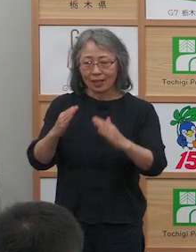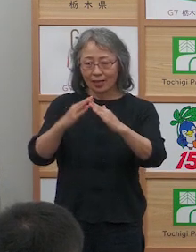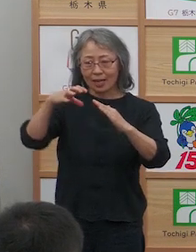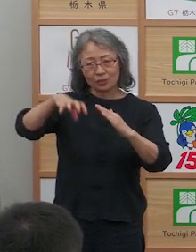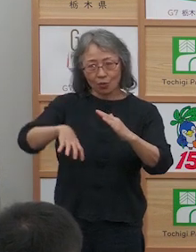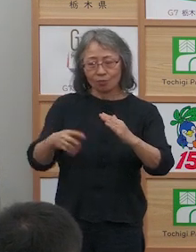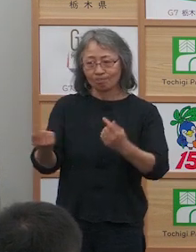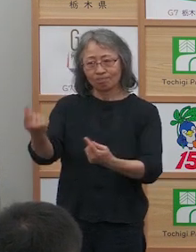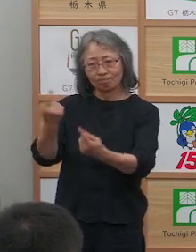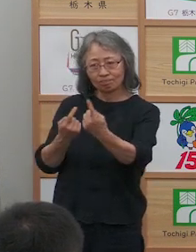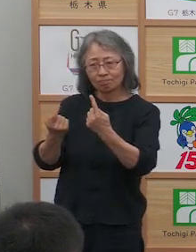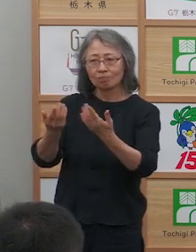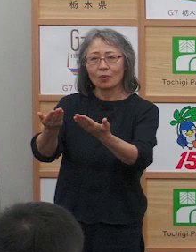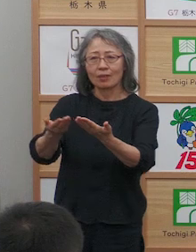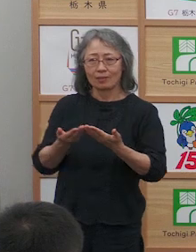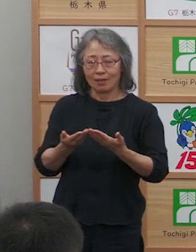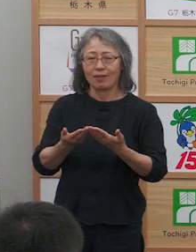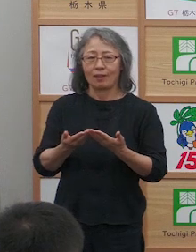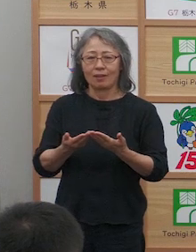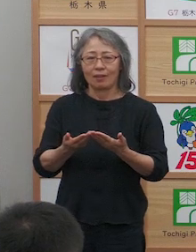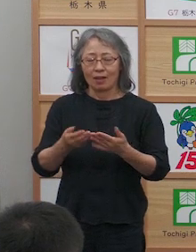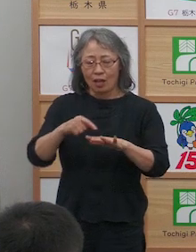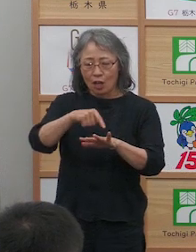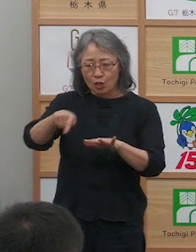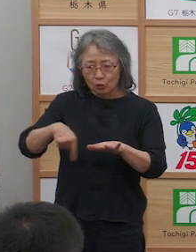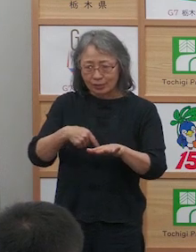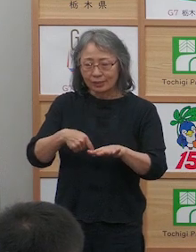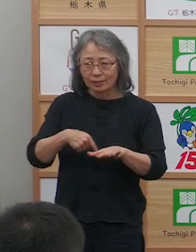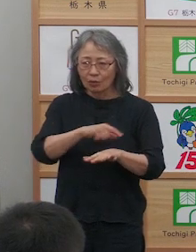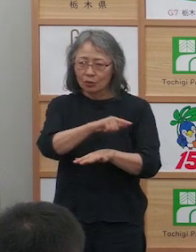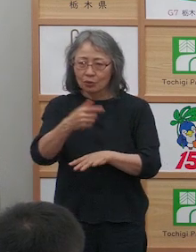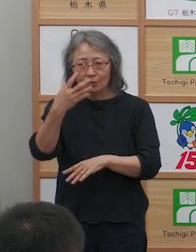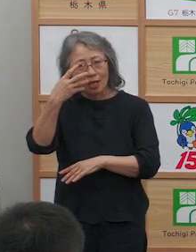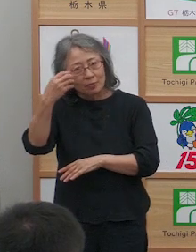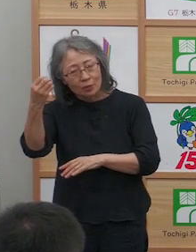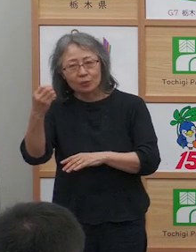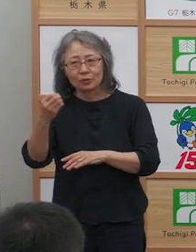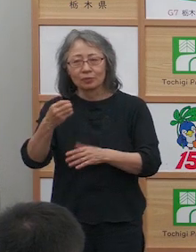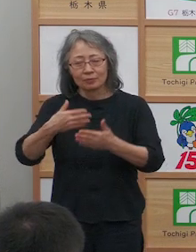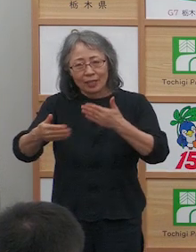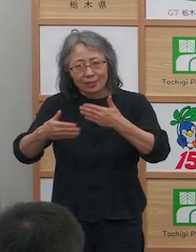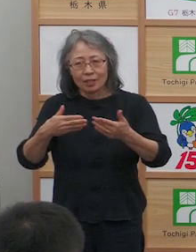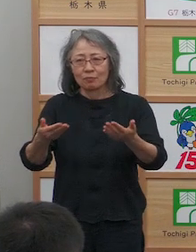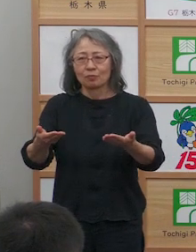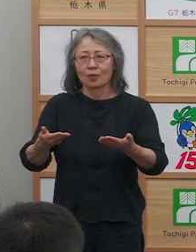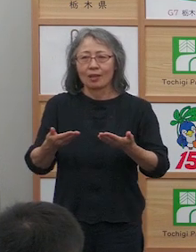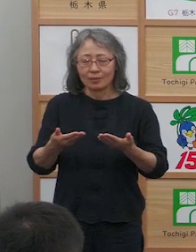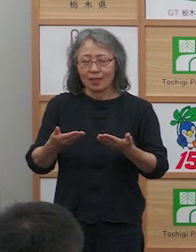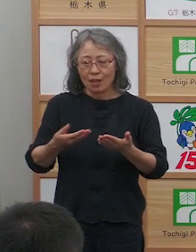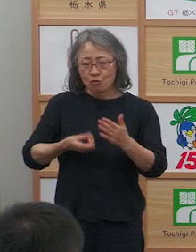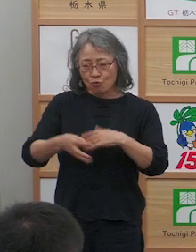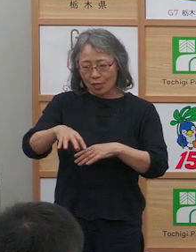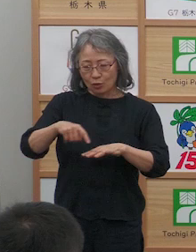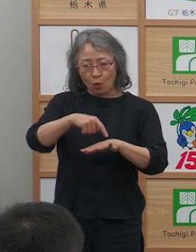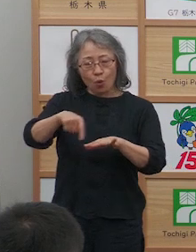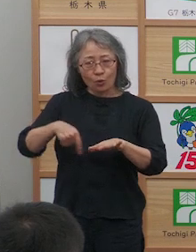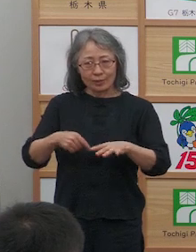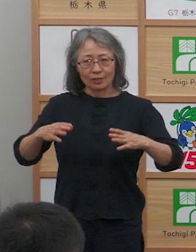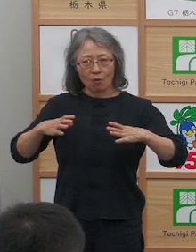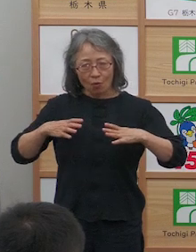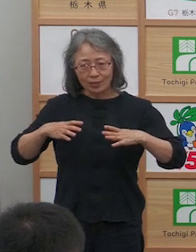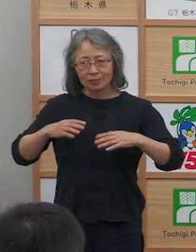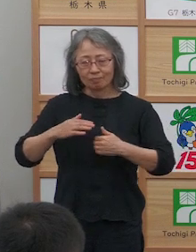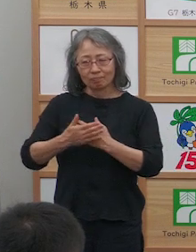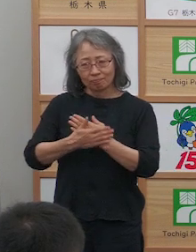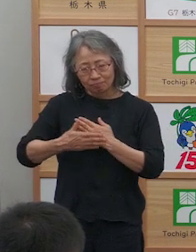場にお越しをいただきまして、栃木県の多彩な魅力を体感され、ふるさと栃木への誇りと